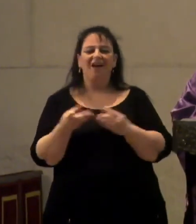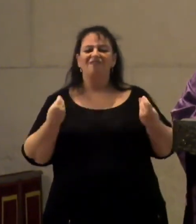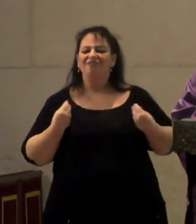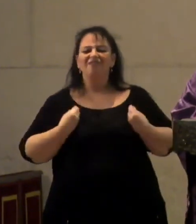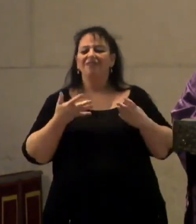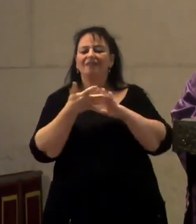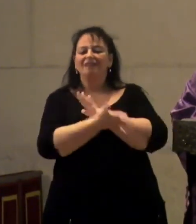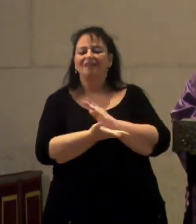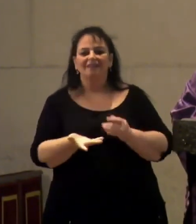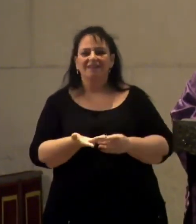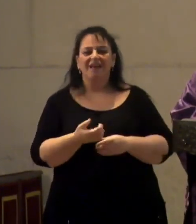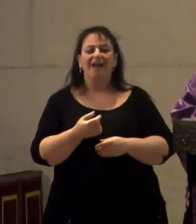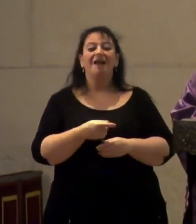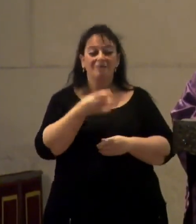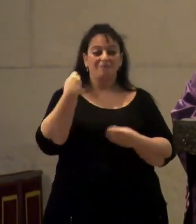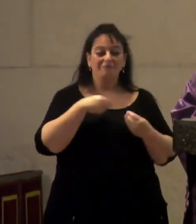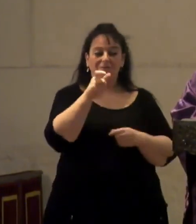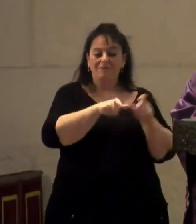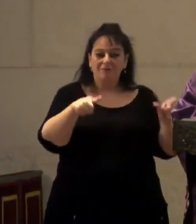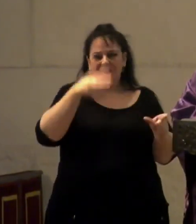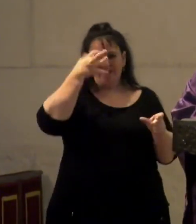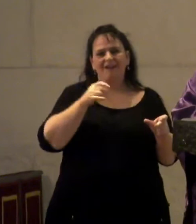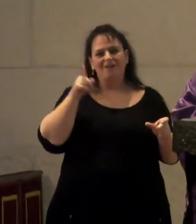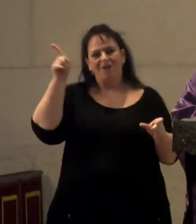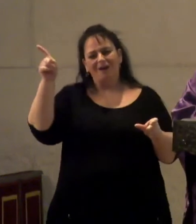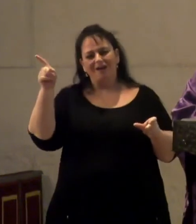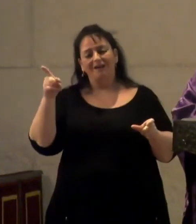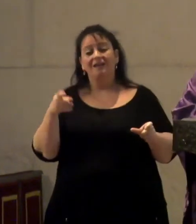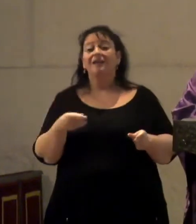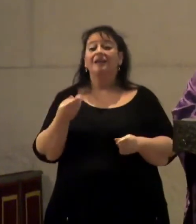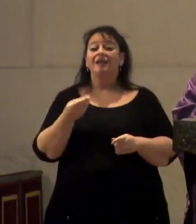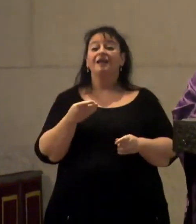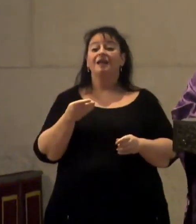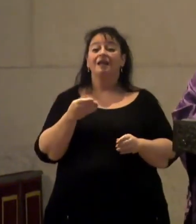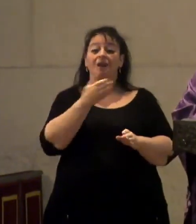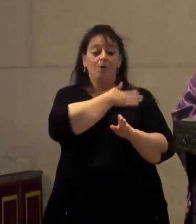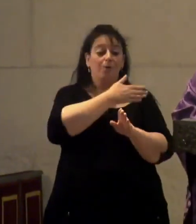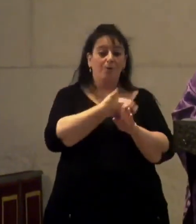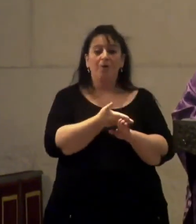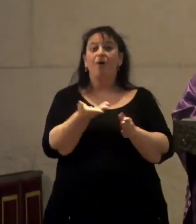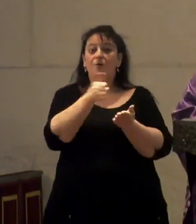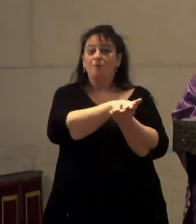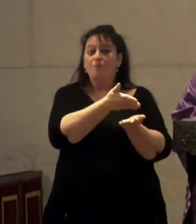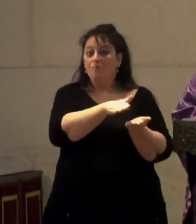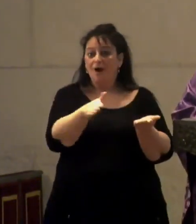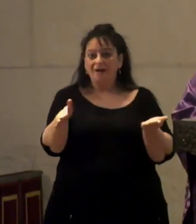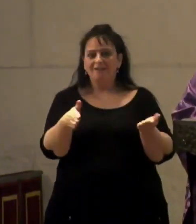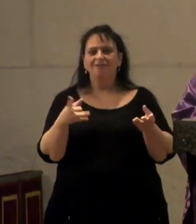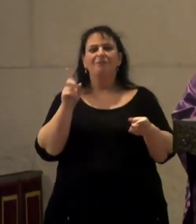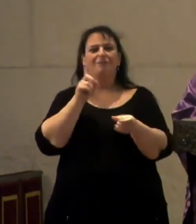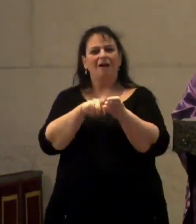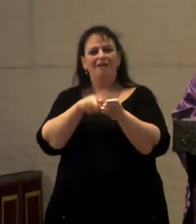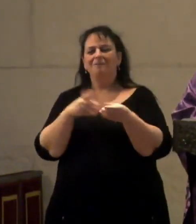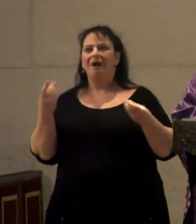vivirán aquellos que han creído en Él, y los que han muerto, por tanto, participan de esta vida que no